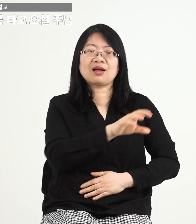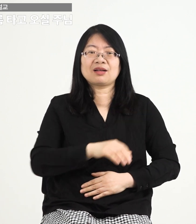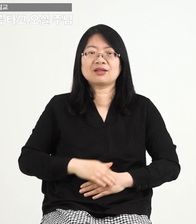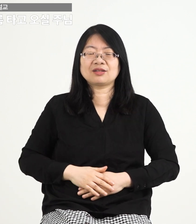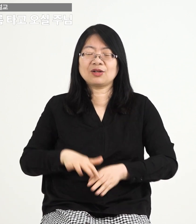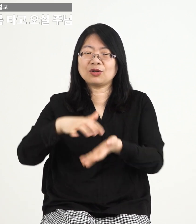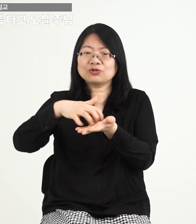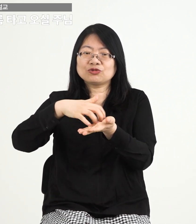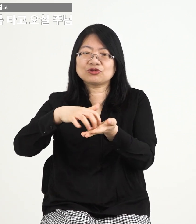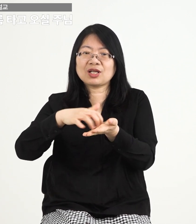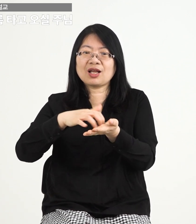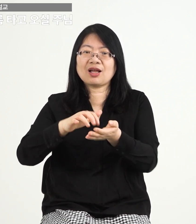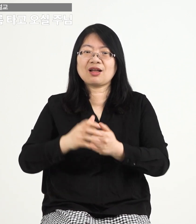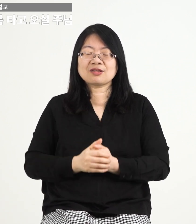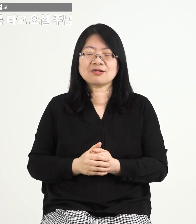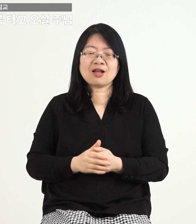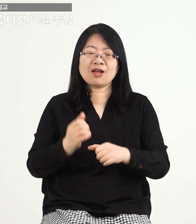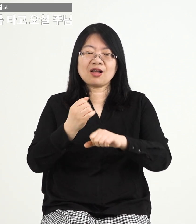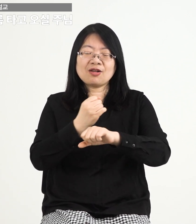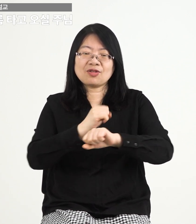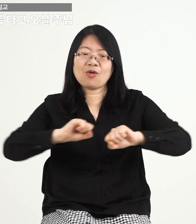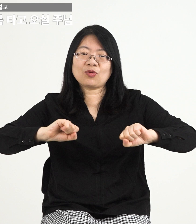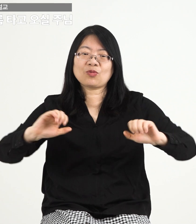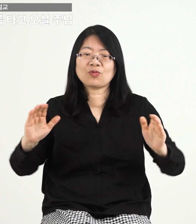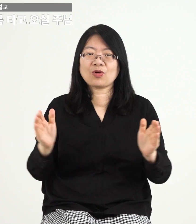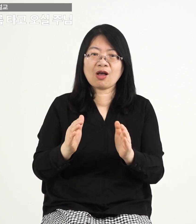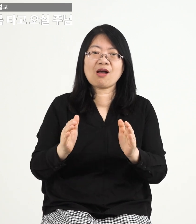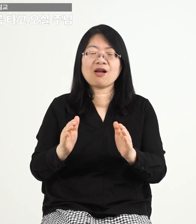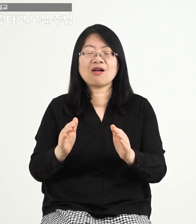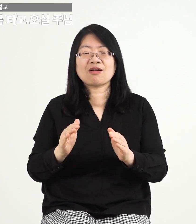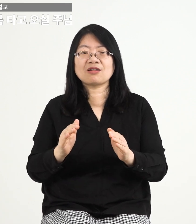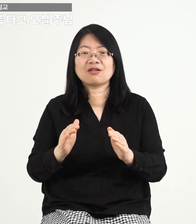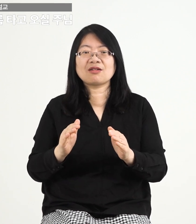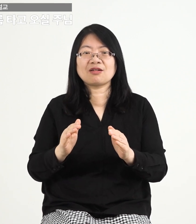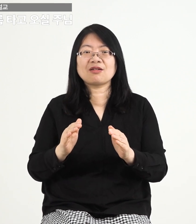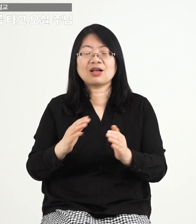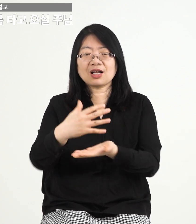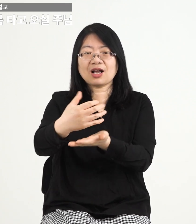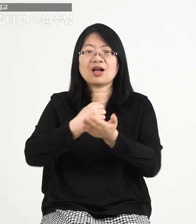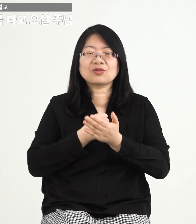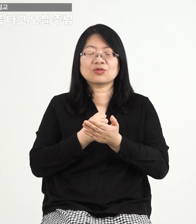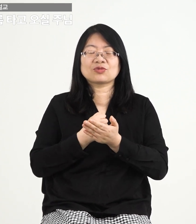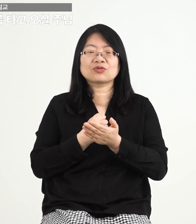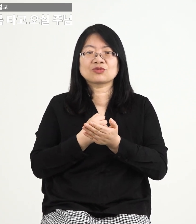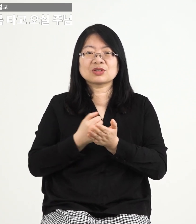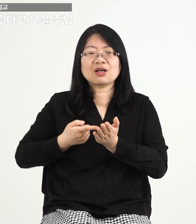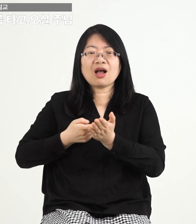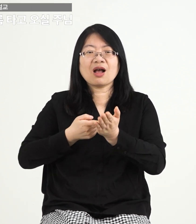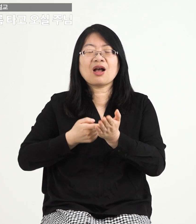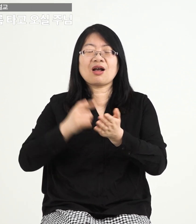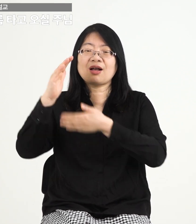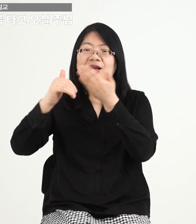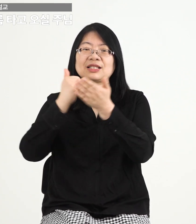숫자와 규모와 크기로 뭔가를 하려는 모든 시도를 하나님은